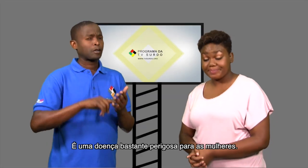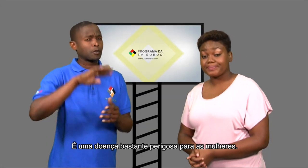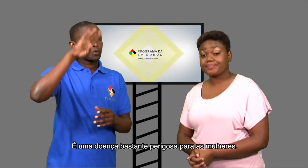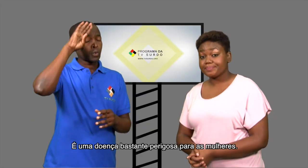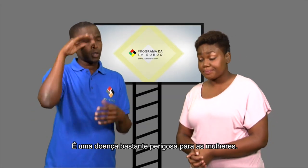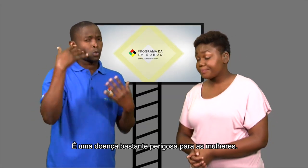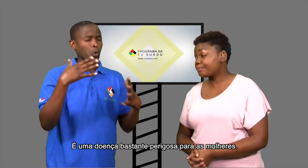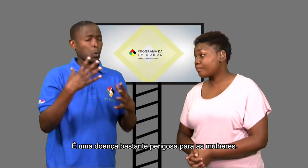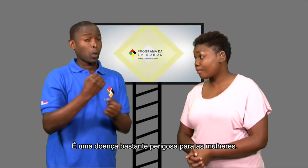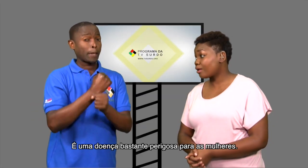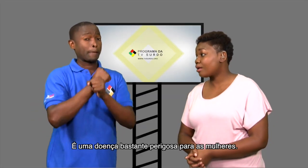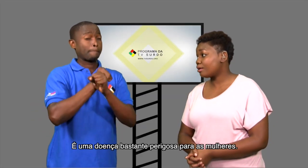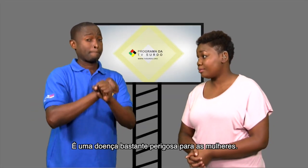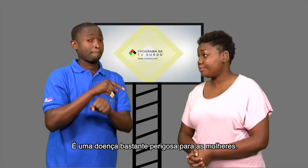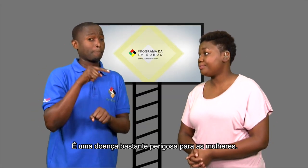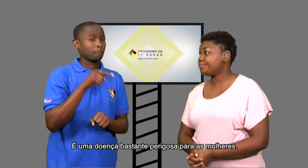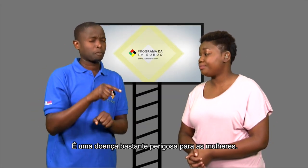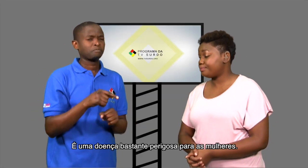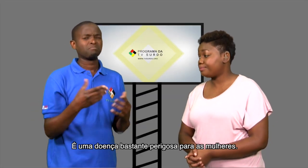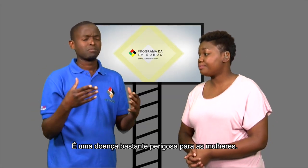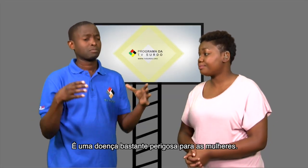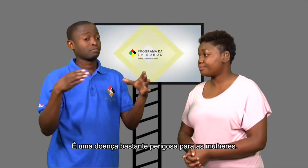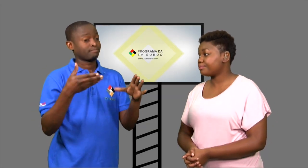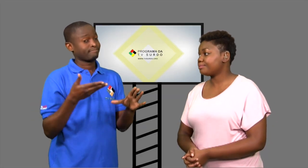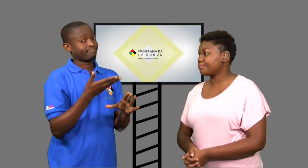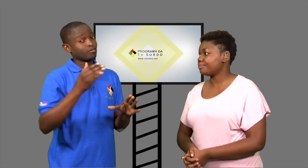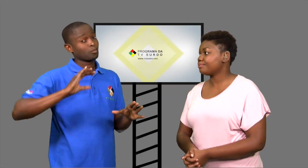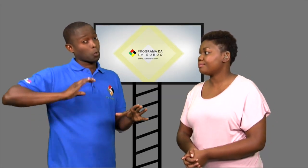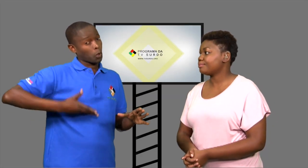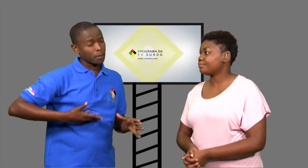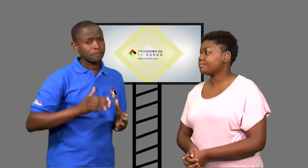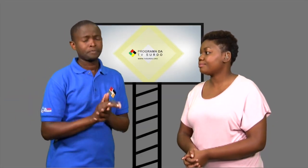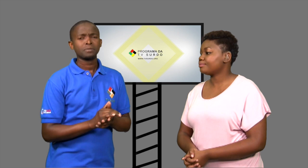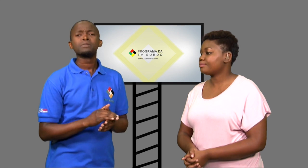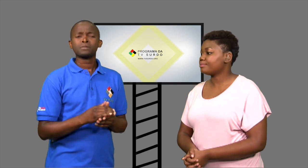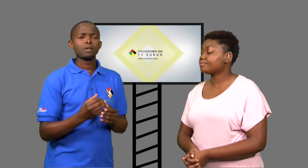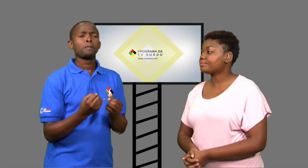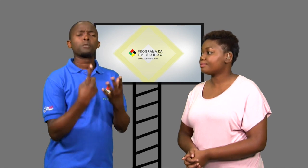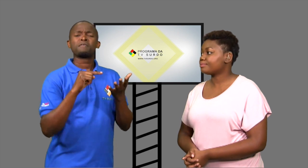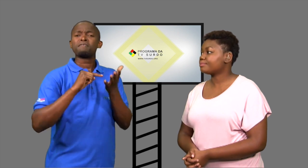É uma doença bastante perigosa para as mulheres.